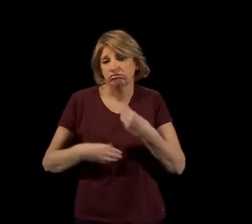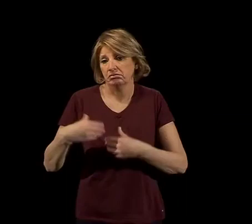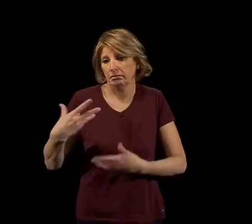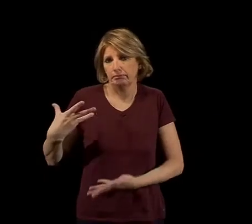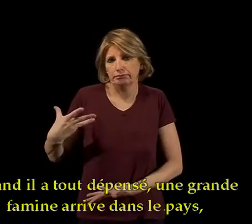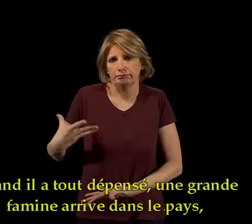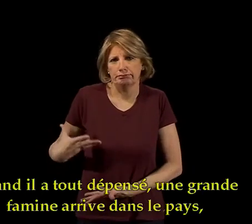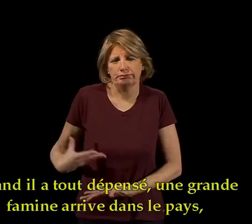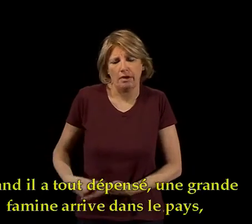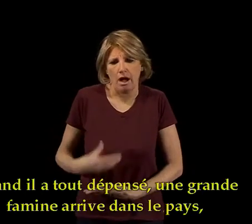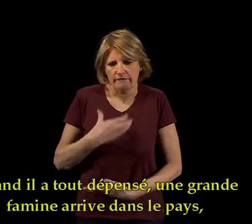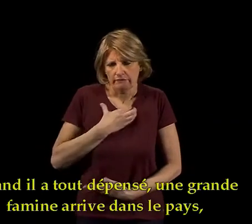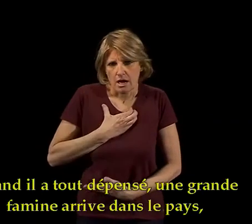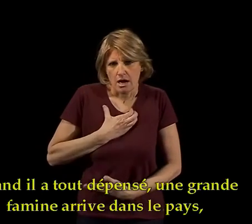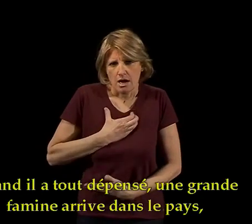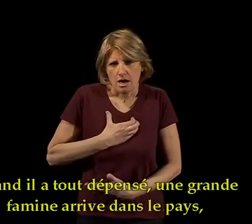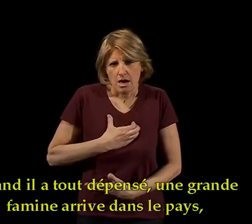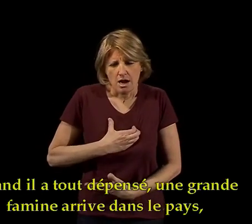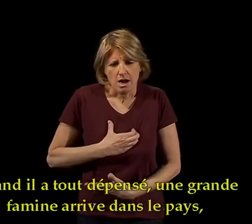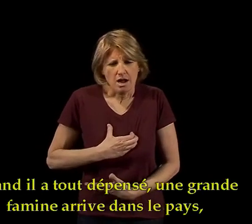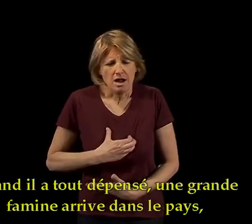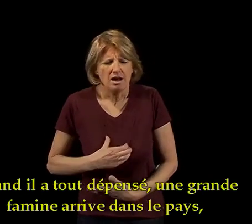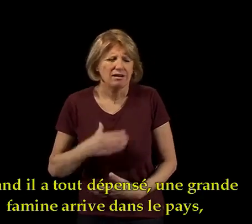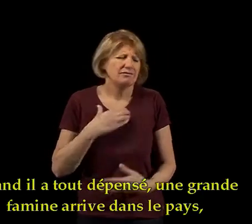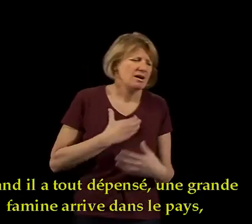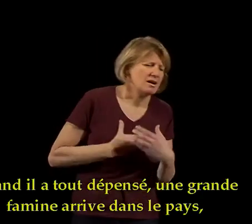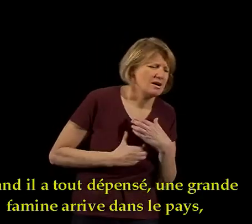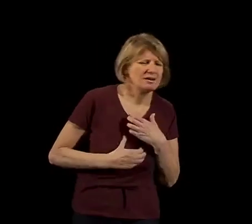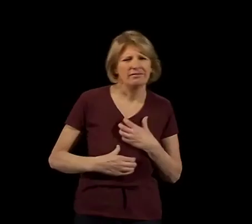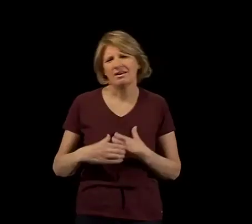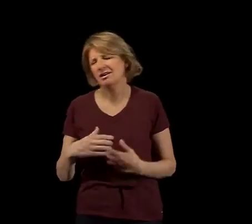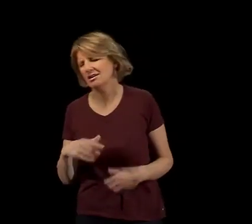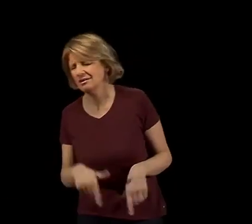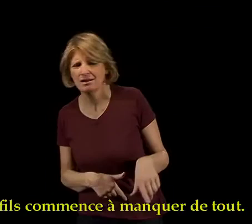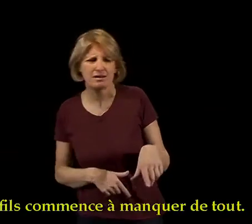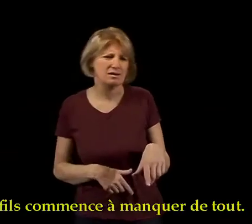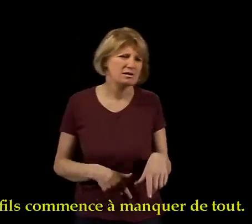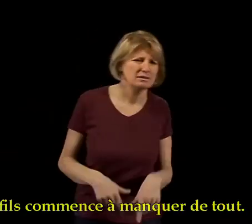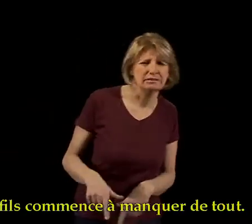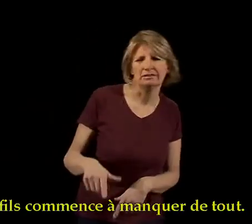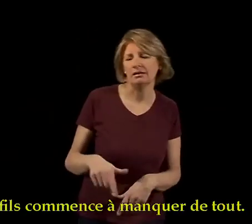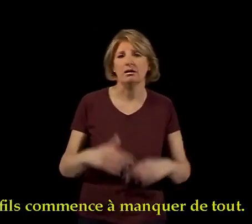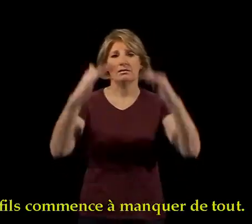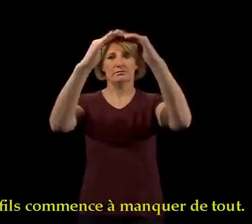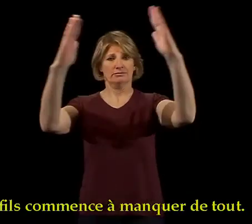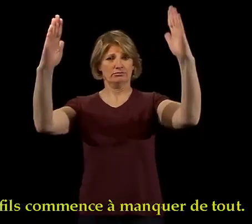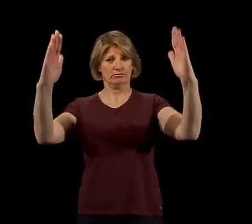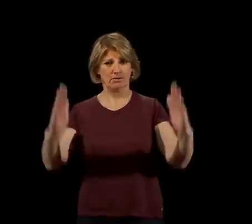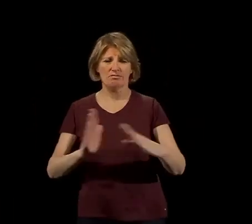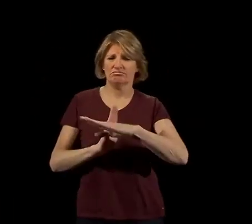Quand il a tout dépensé, une grande famine arrive dans le pays et le fils commence à manquer de tout. Il va travailler